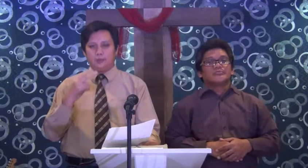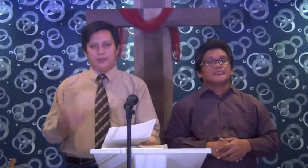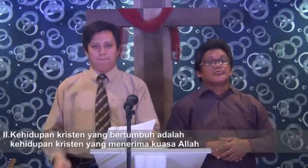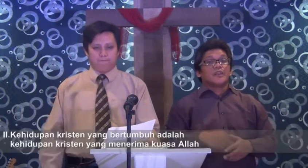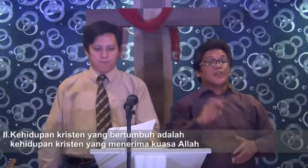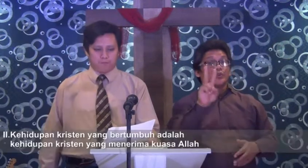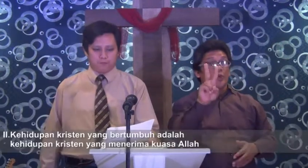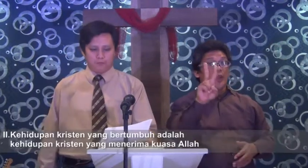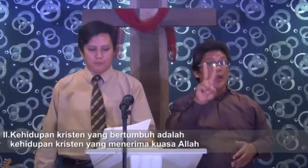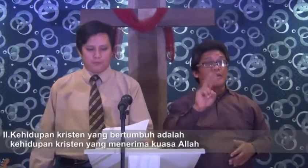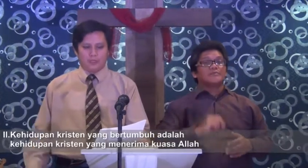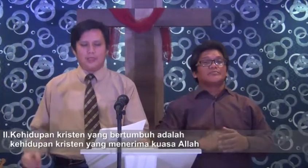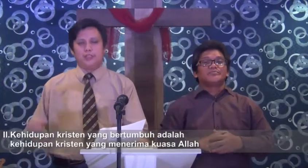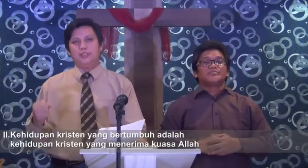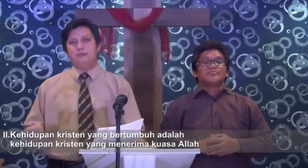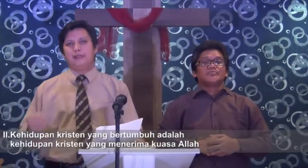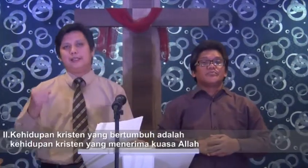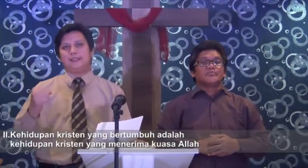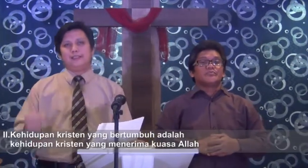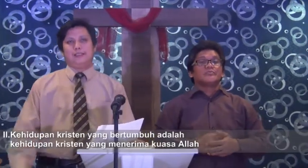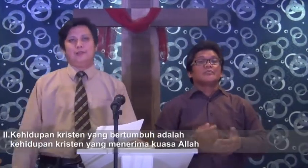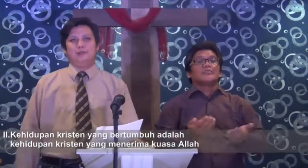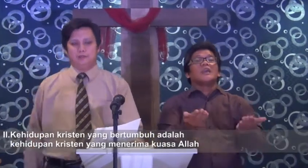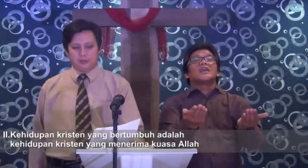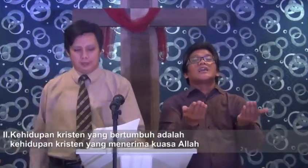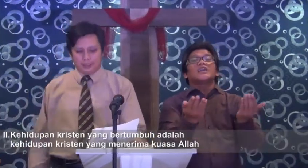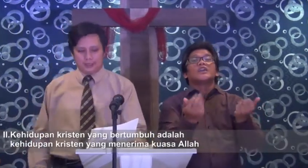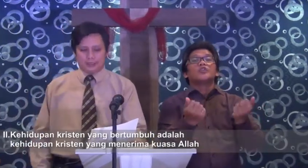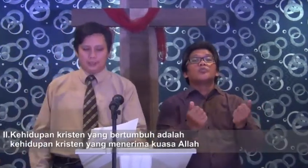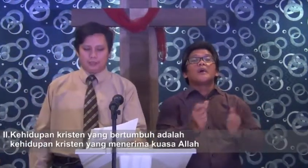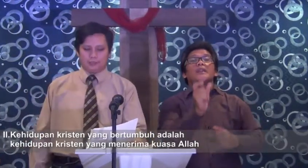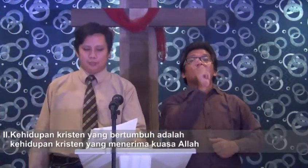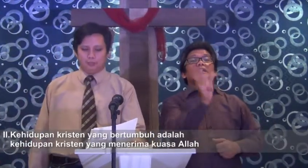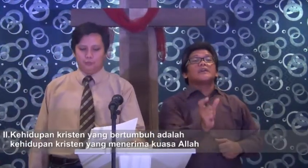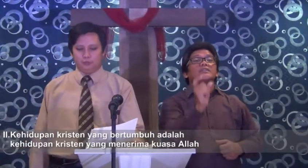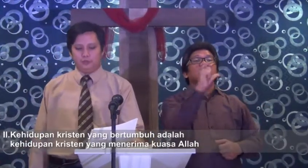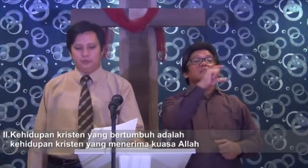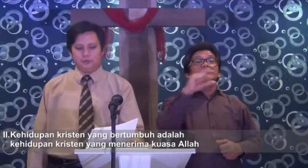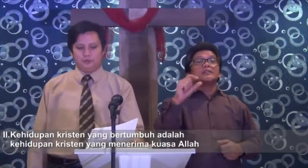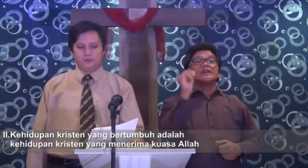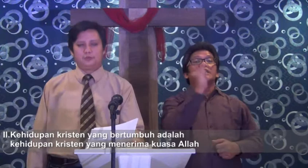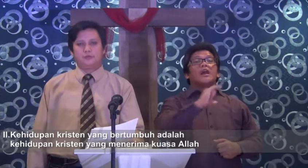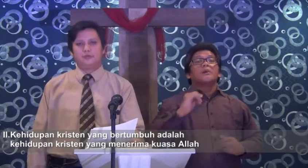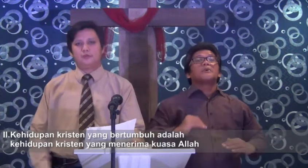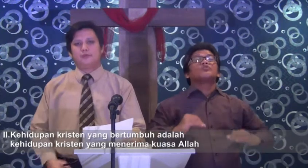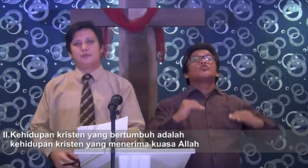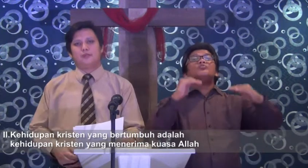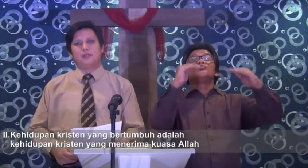Yang kedua, kehidupan Kristen yang sejati atau yang bertumbuh